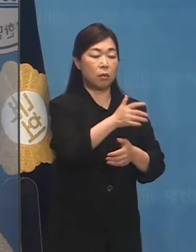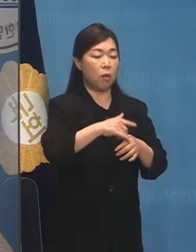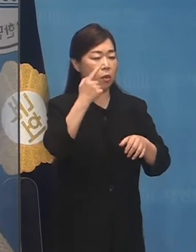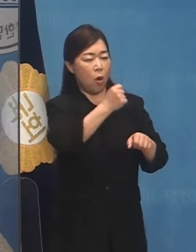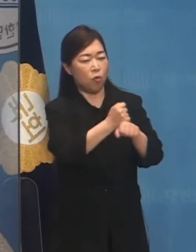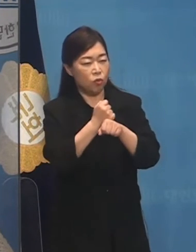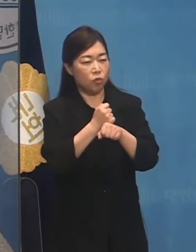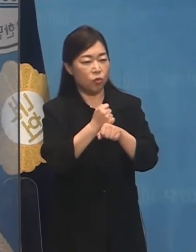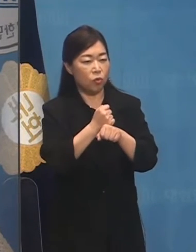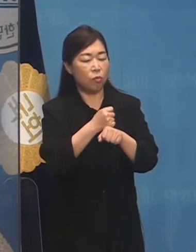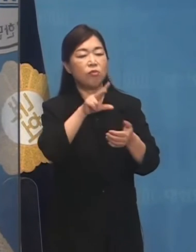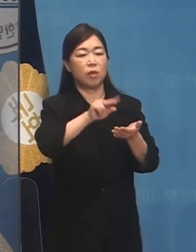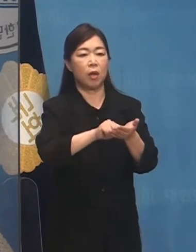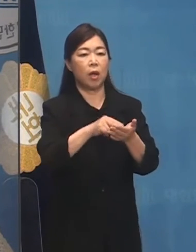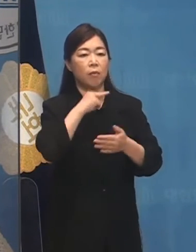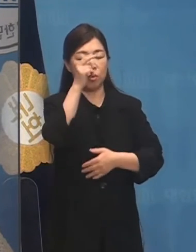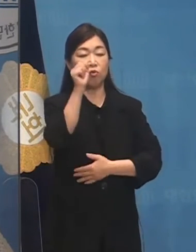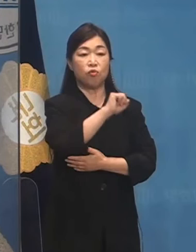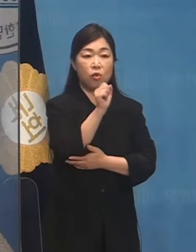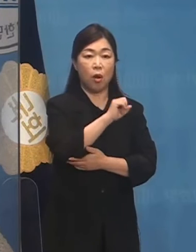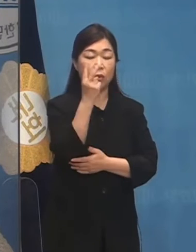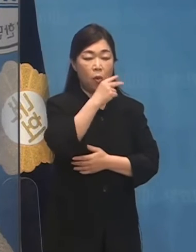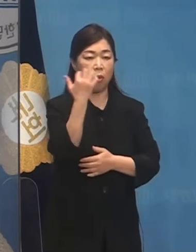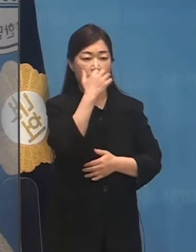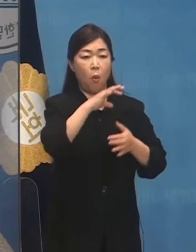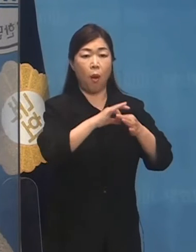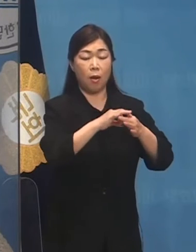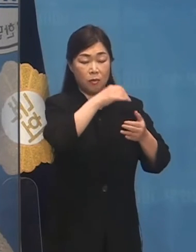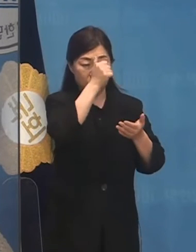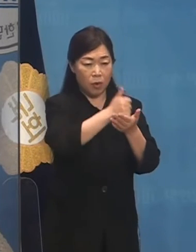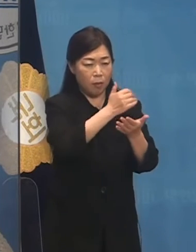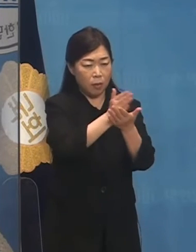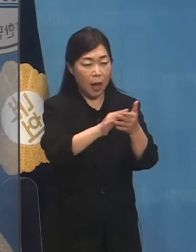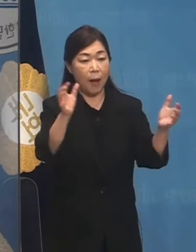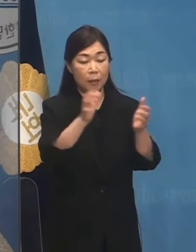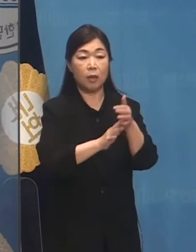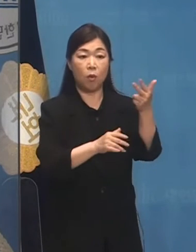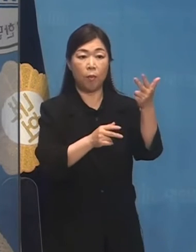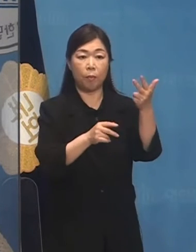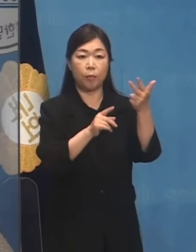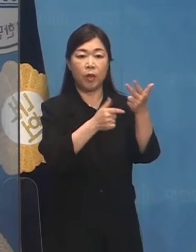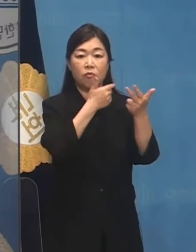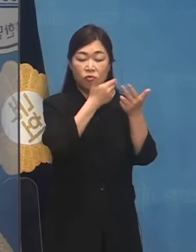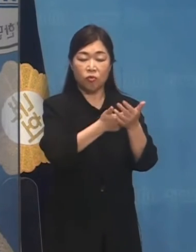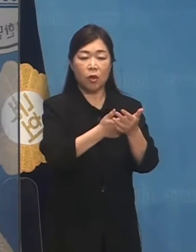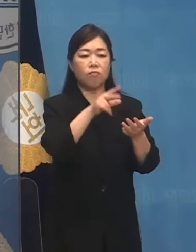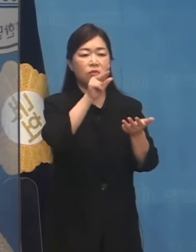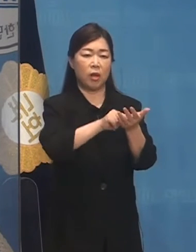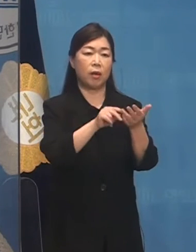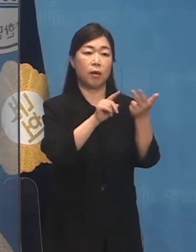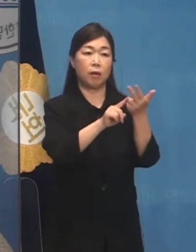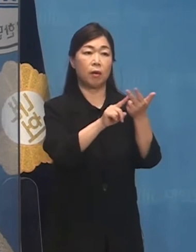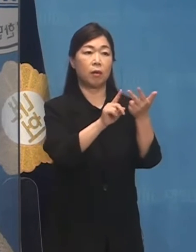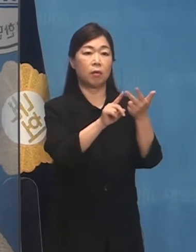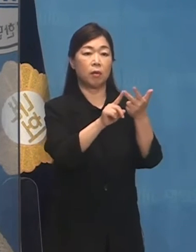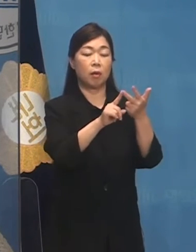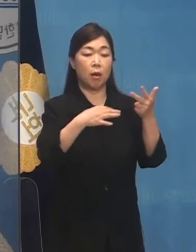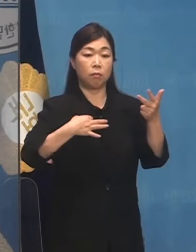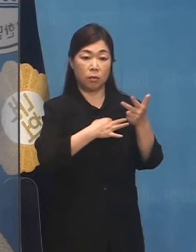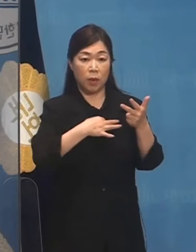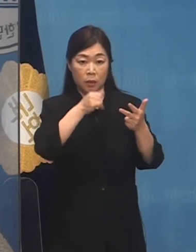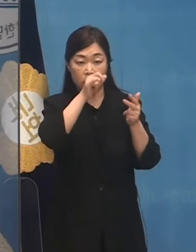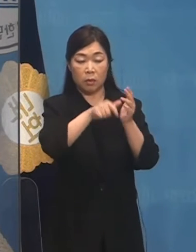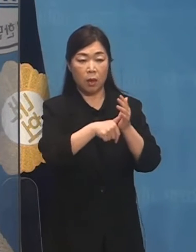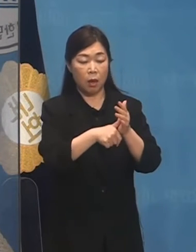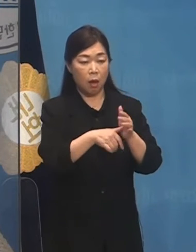부정 행위, 음주운전, 성 관련 범죄 등입니다. 이러한 7대